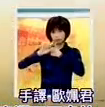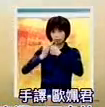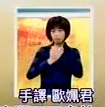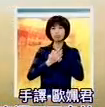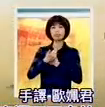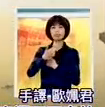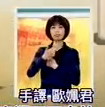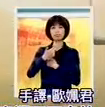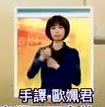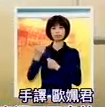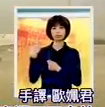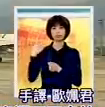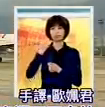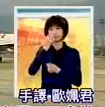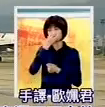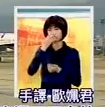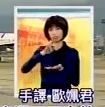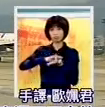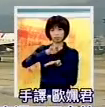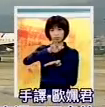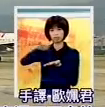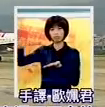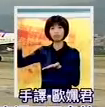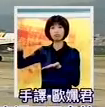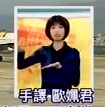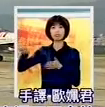香港中转，甚至呢还有